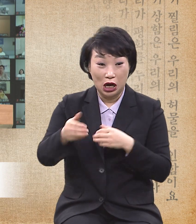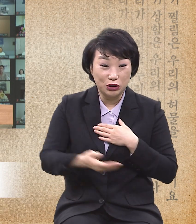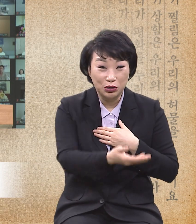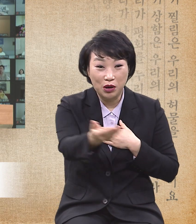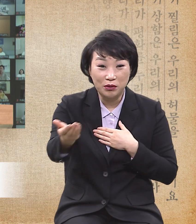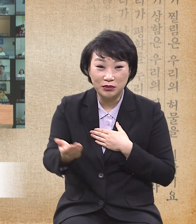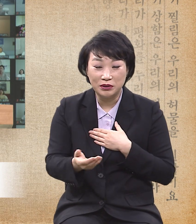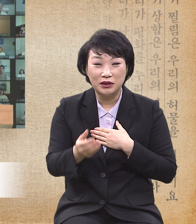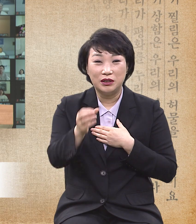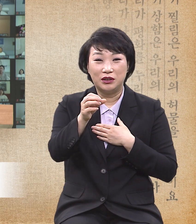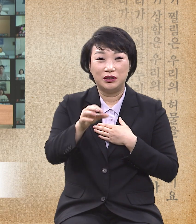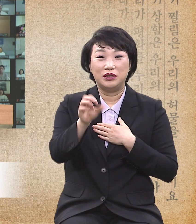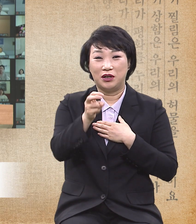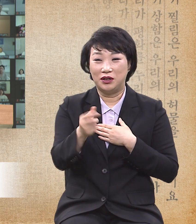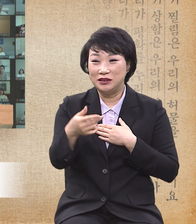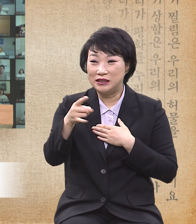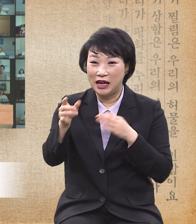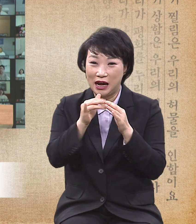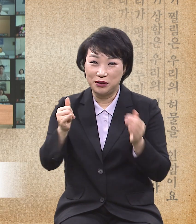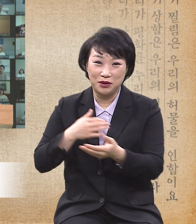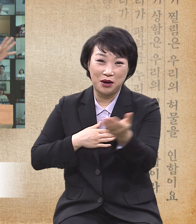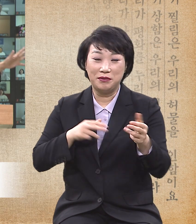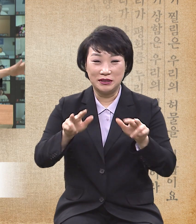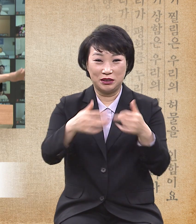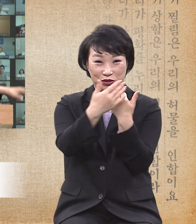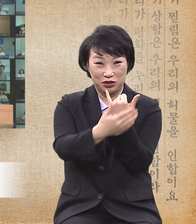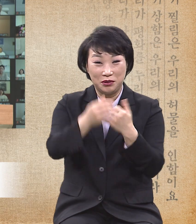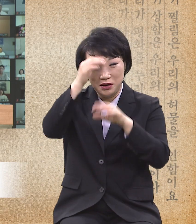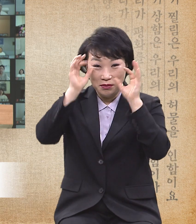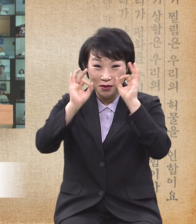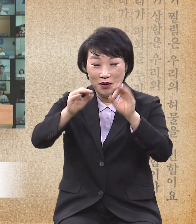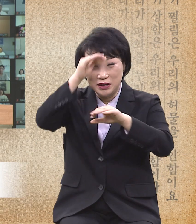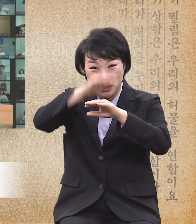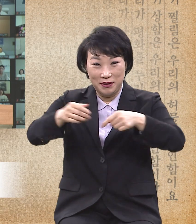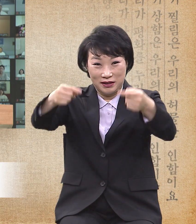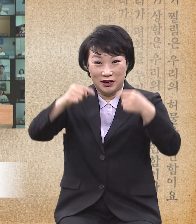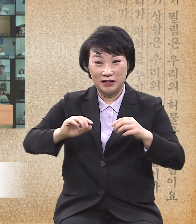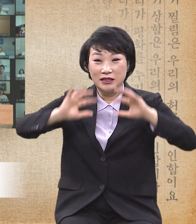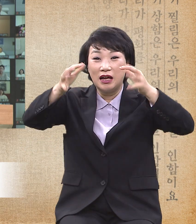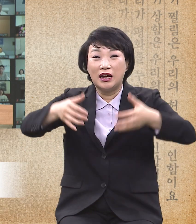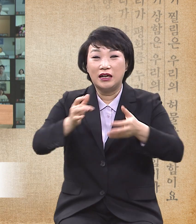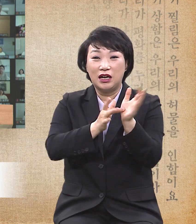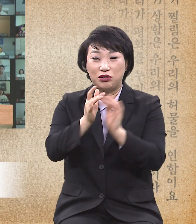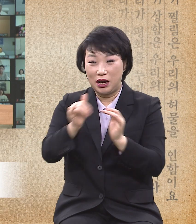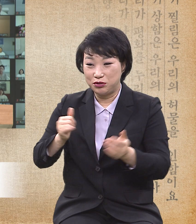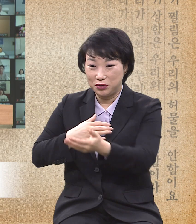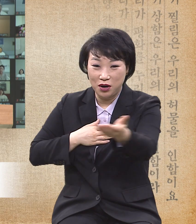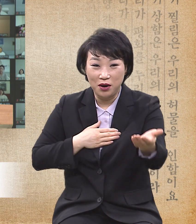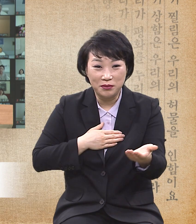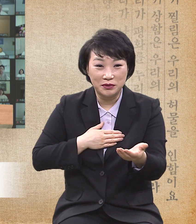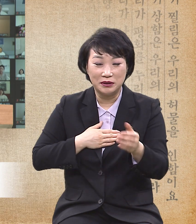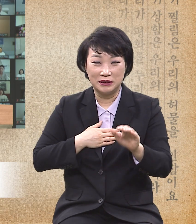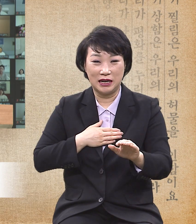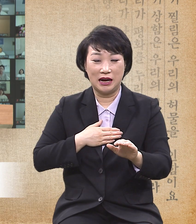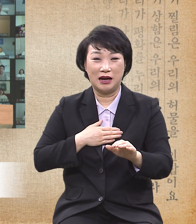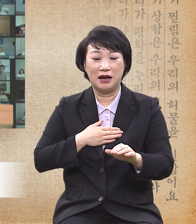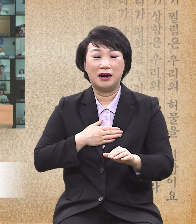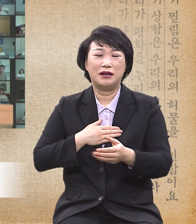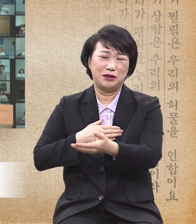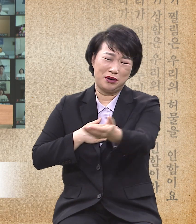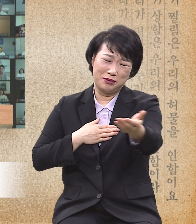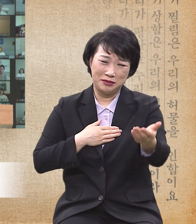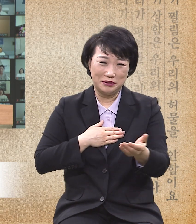사랑하는 연세가족이요, 유튜브를 통해서 예배하는 전 세계 예수가족들이요,